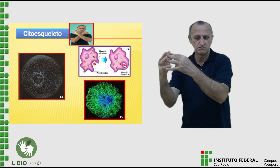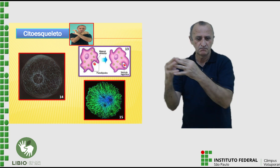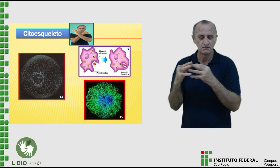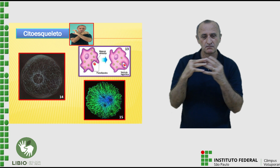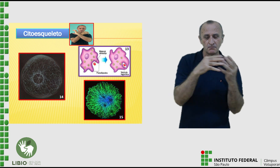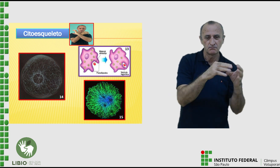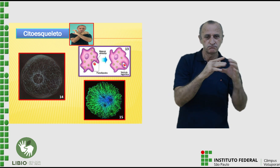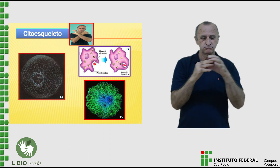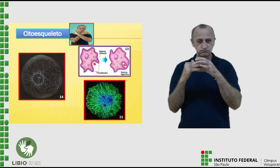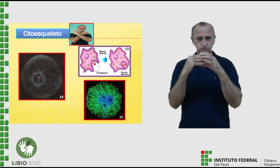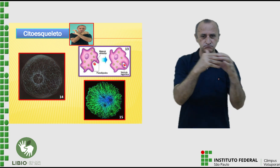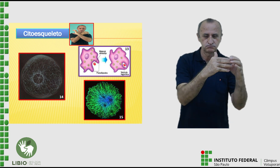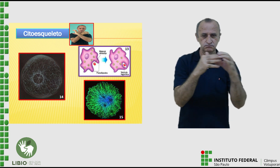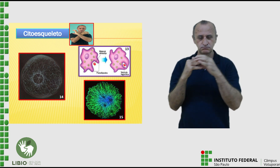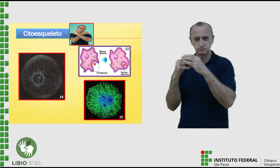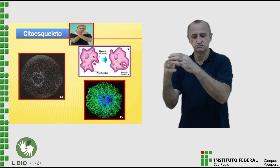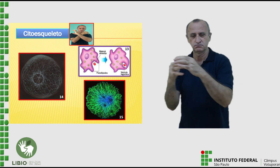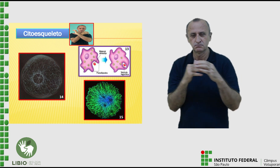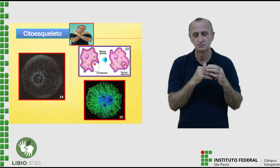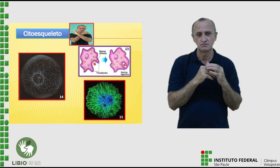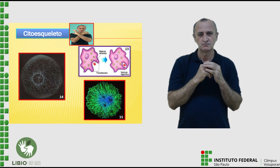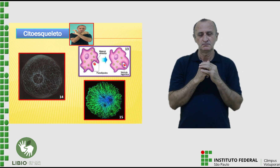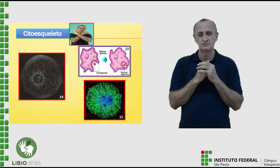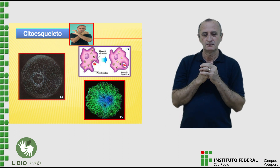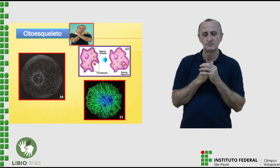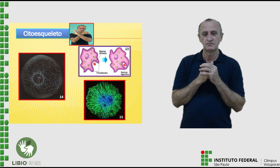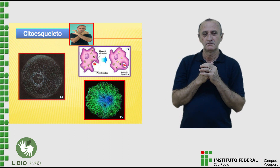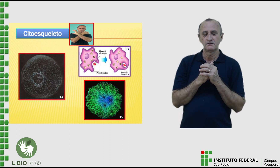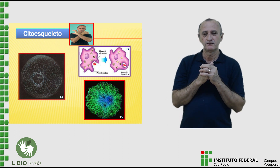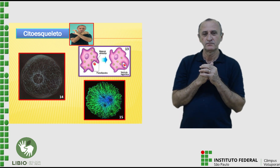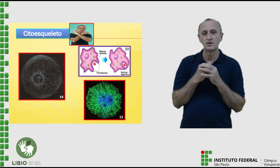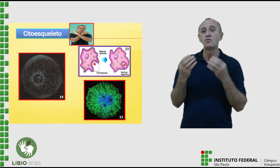lugar, não. Elas podem se deslocar pelo citoplasma.